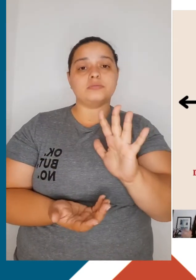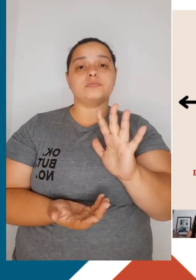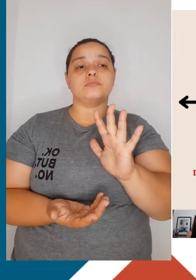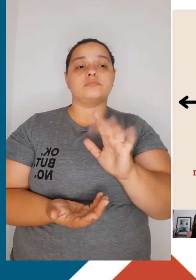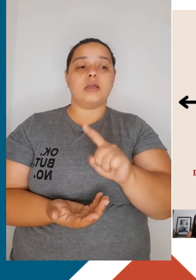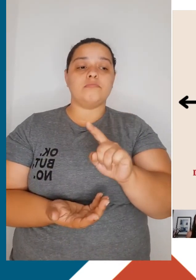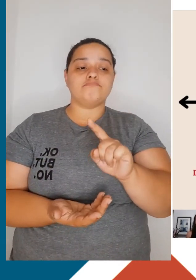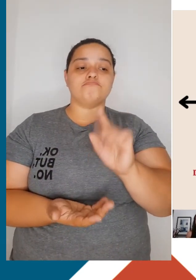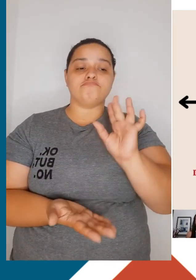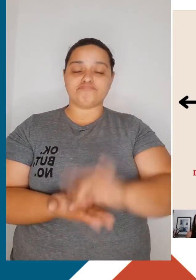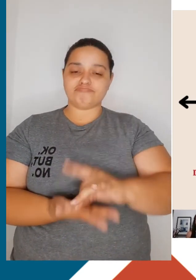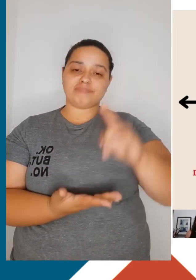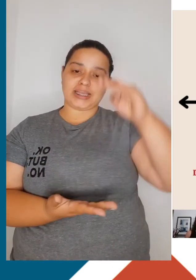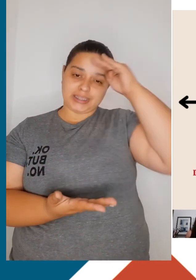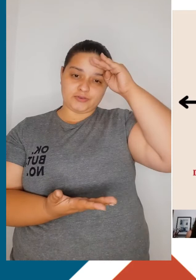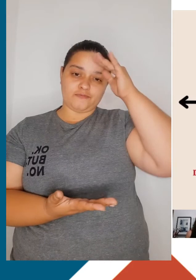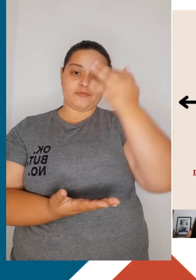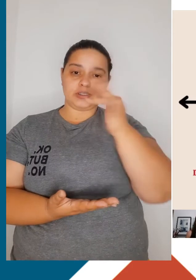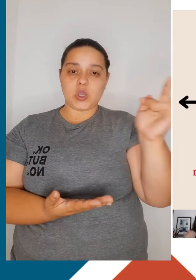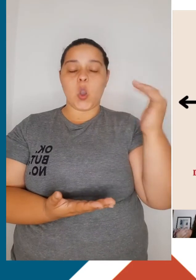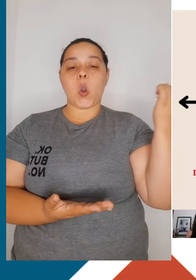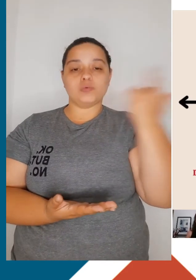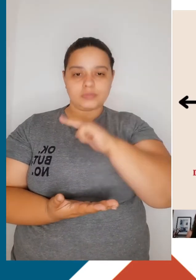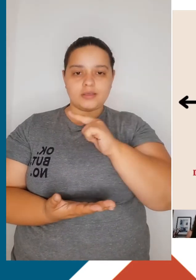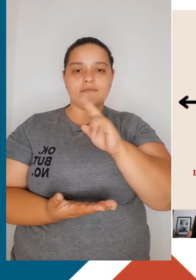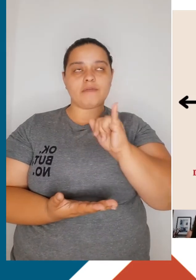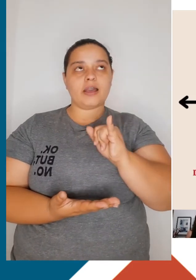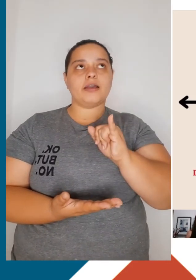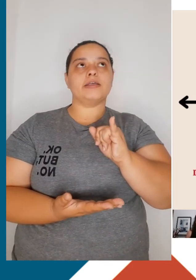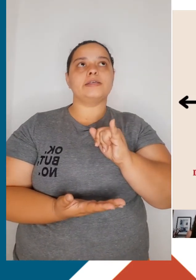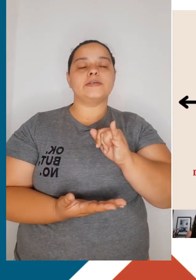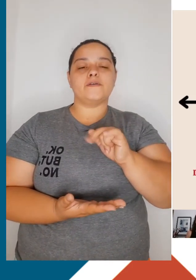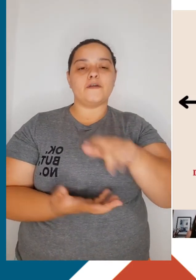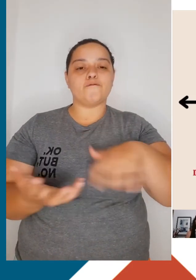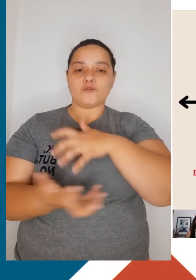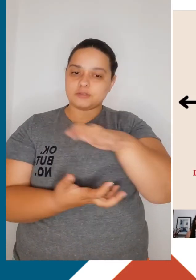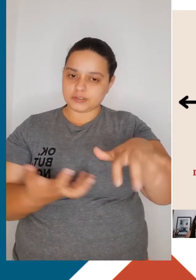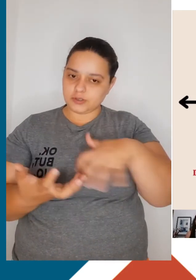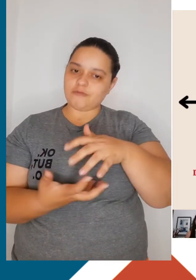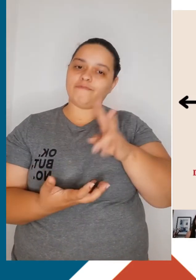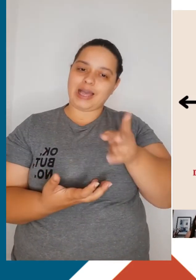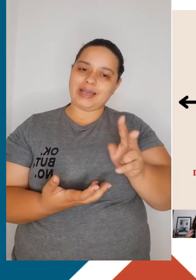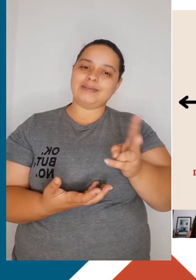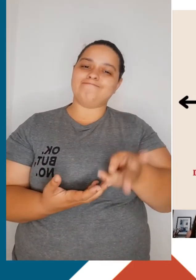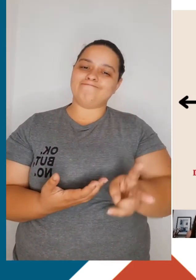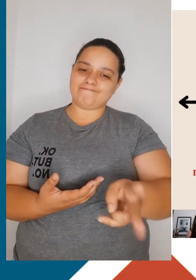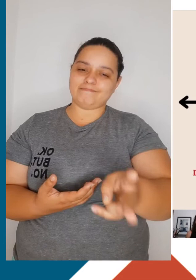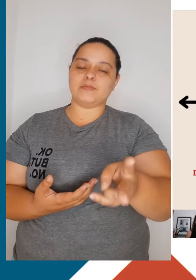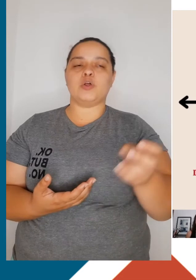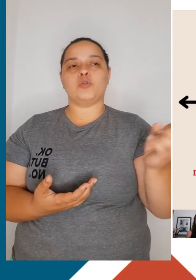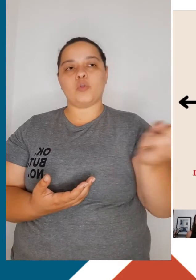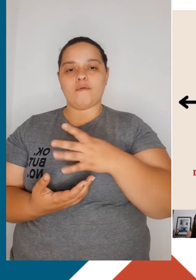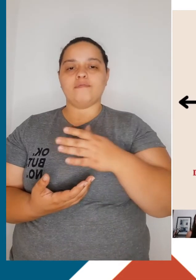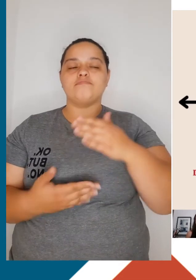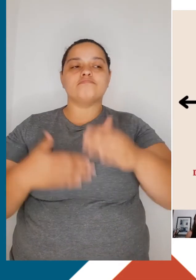então essa vitória do exército francês vai levar a um aprofundamento, né, da Revolução, que inicia uma nova